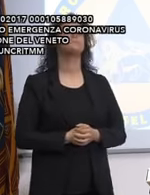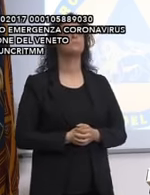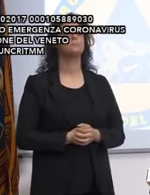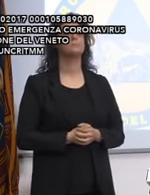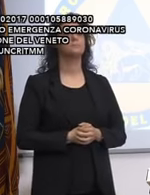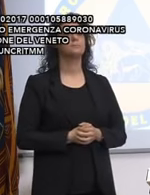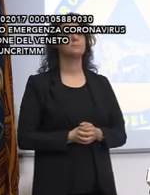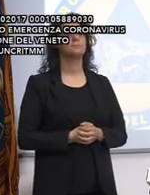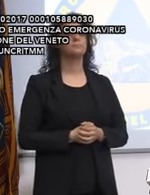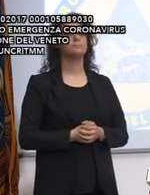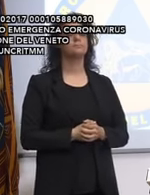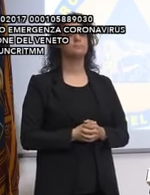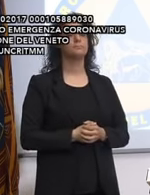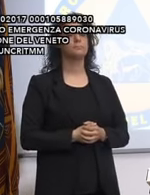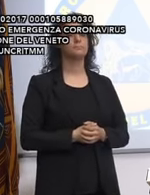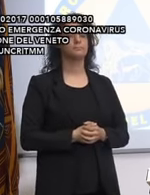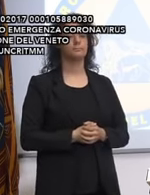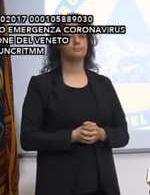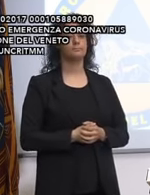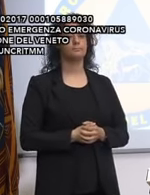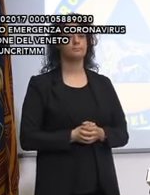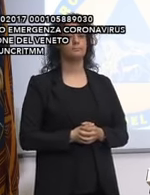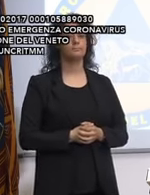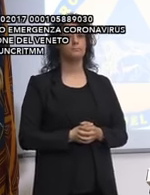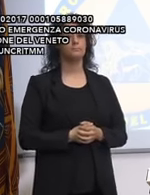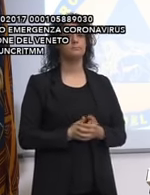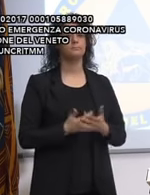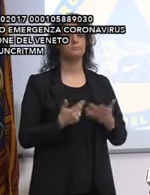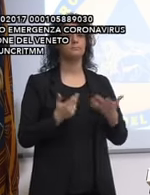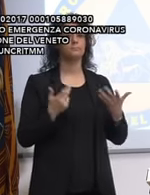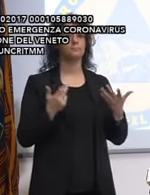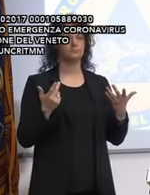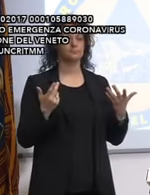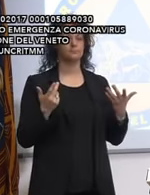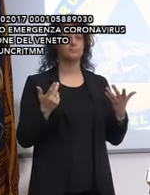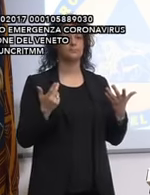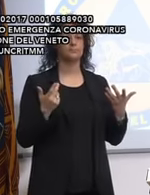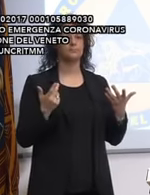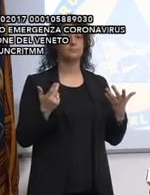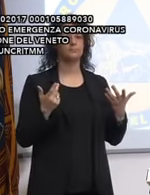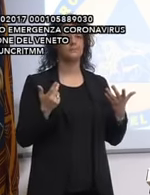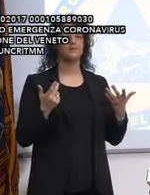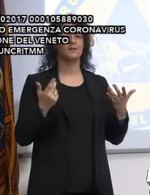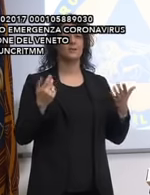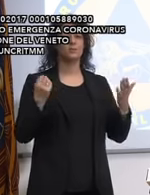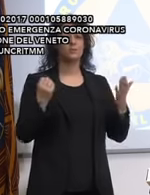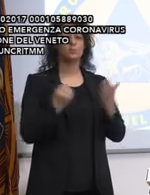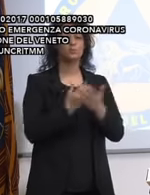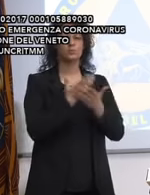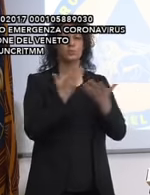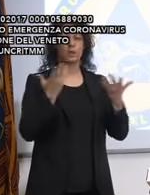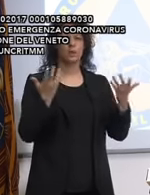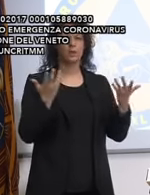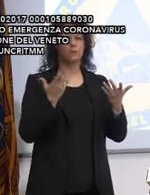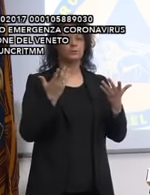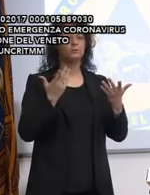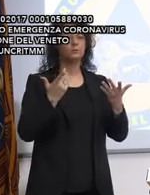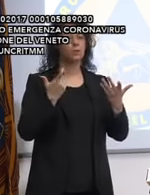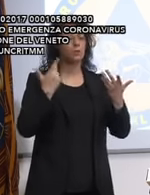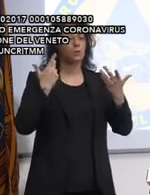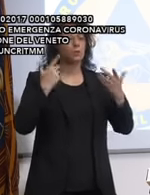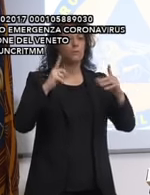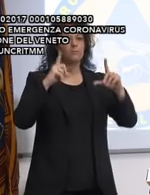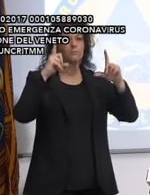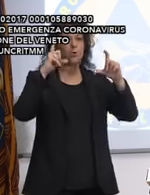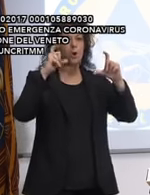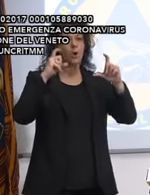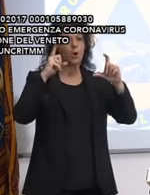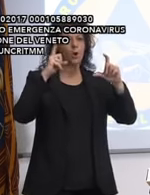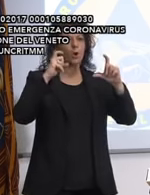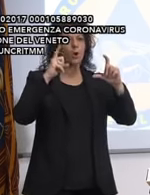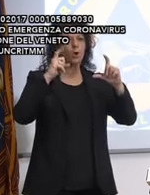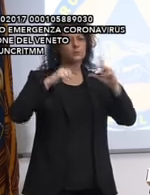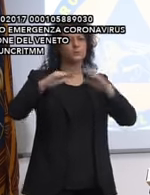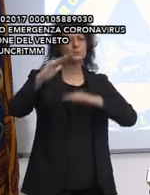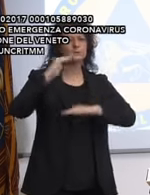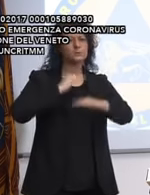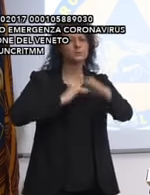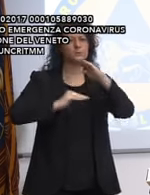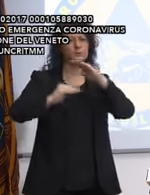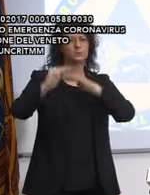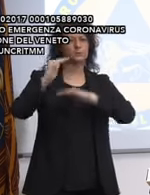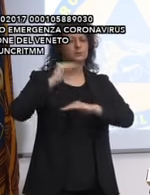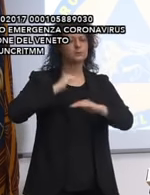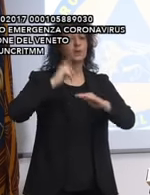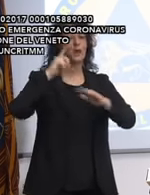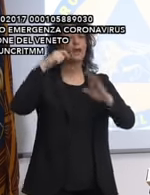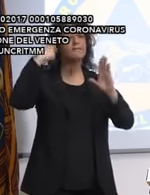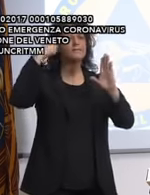che ci sono arrivati, penso e sarà capitato anche a voi, arrivate decine e decine di foto, e meglio ancora di video, dei centri